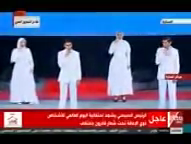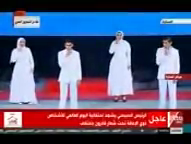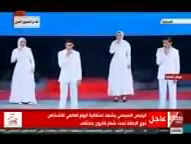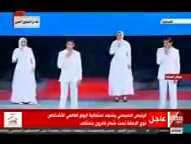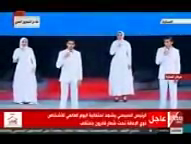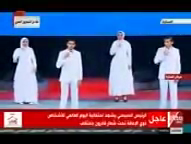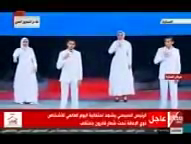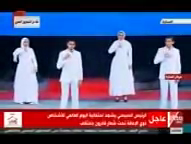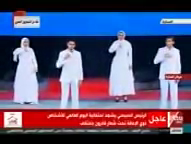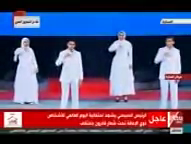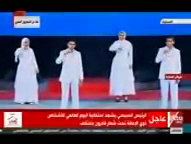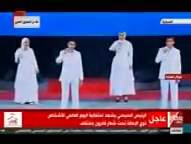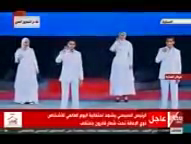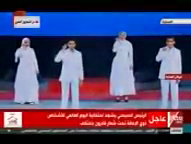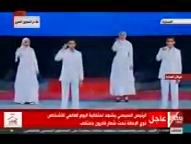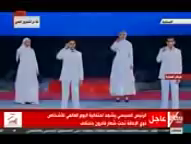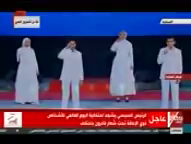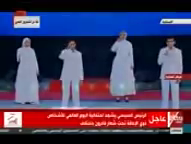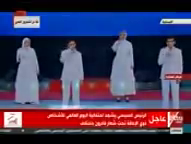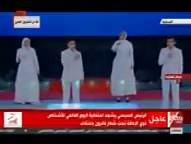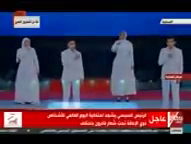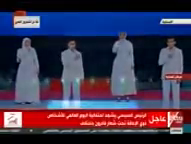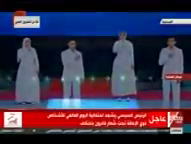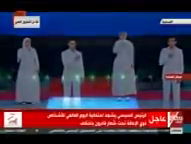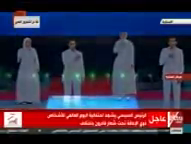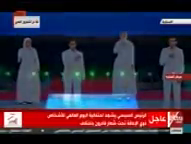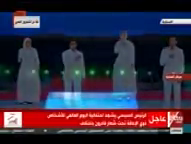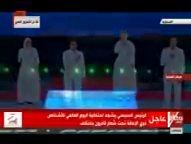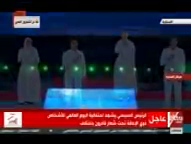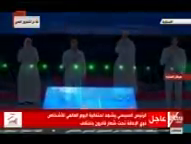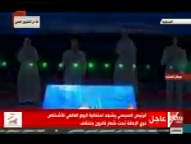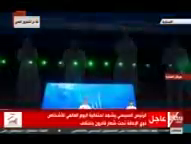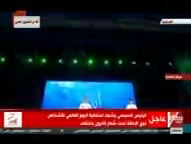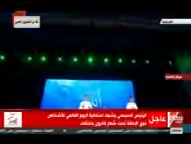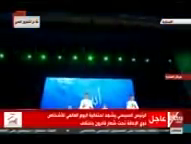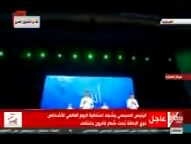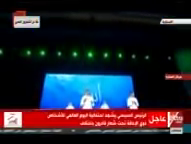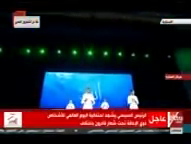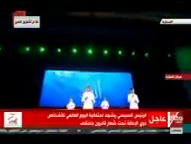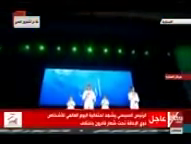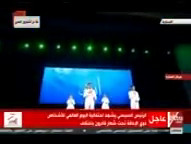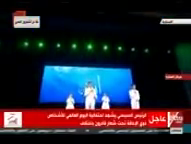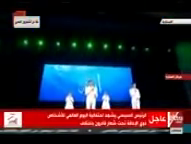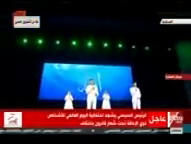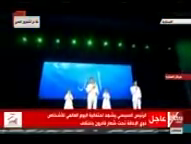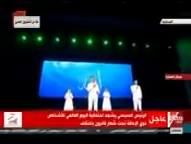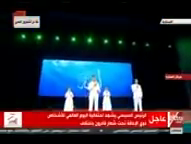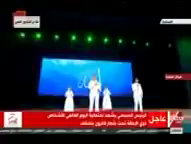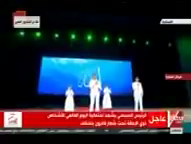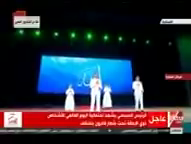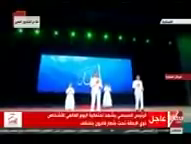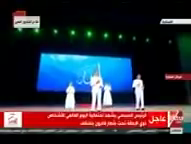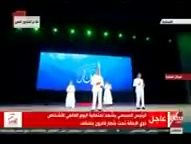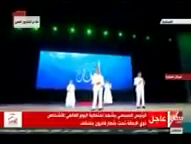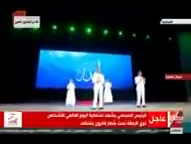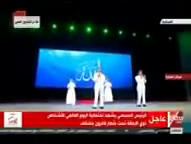عشقا فأتيت إلى حبيبي فاهدأ يا قلب